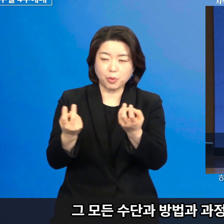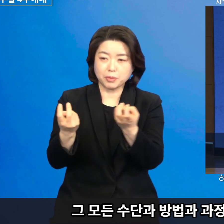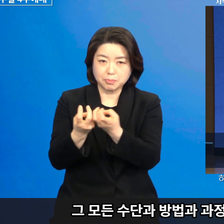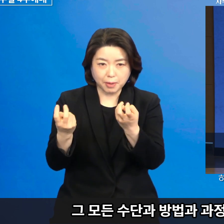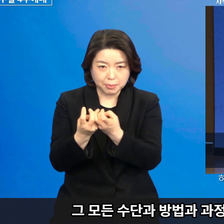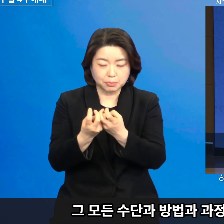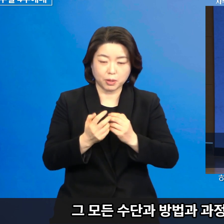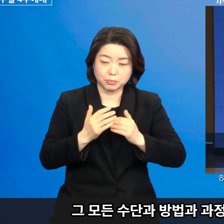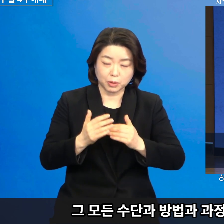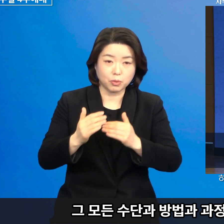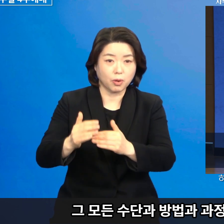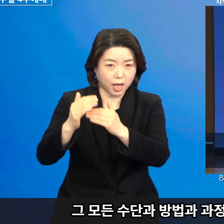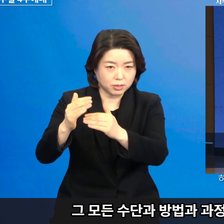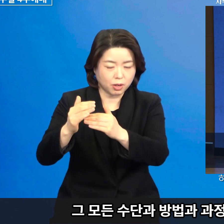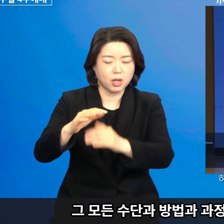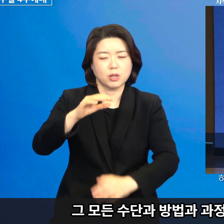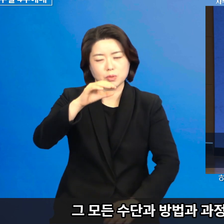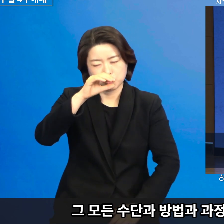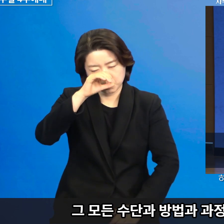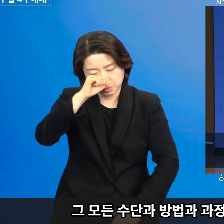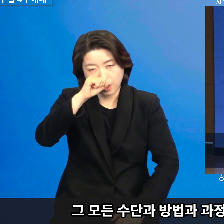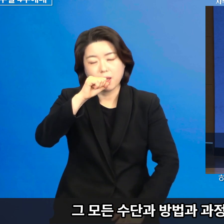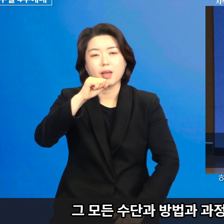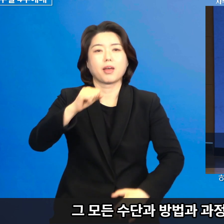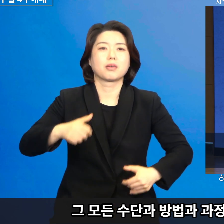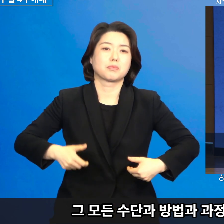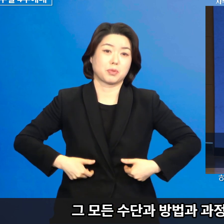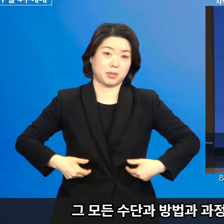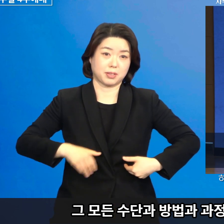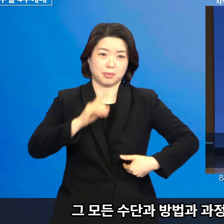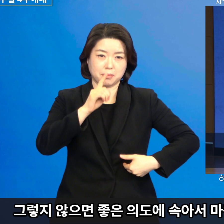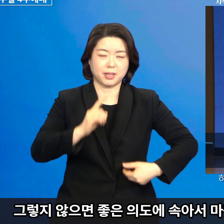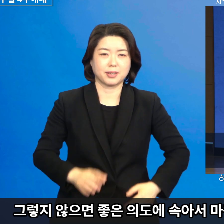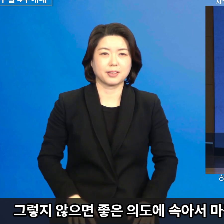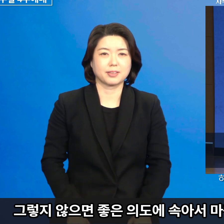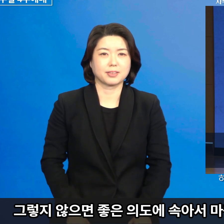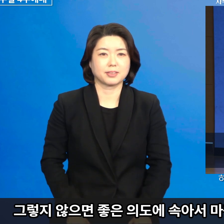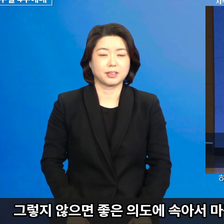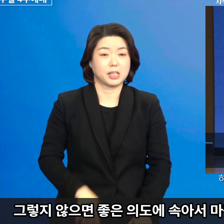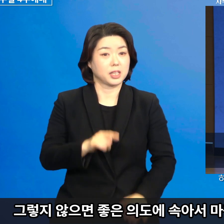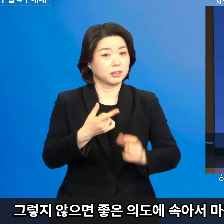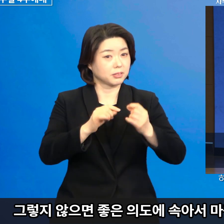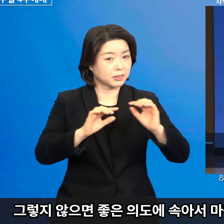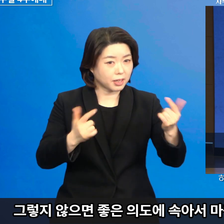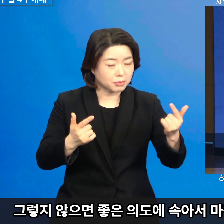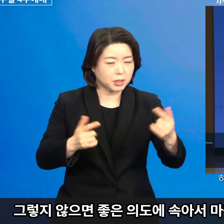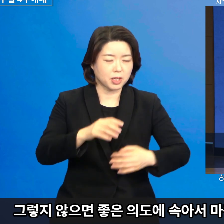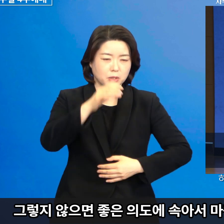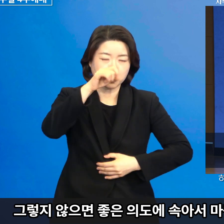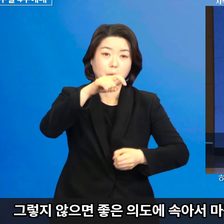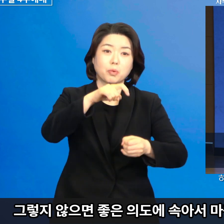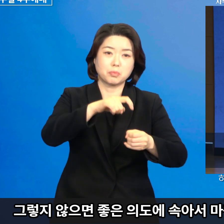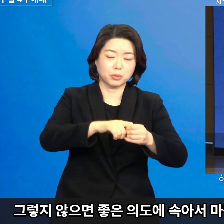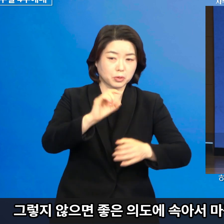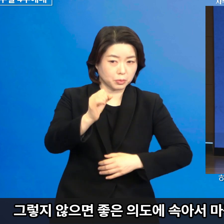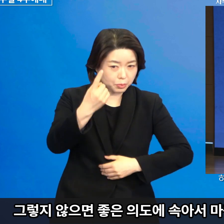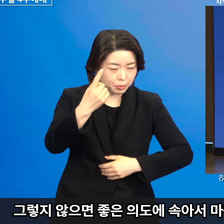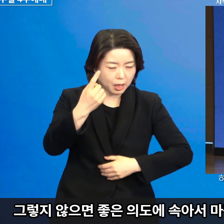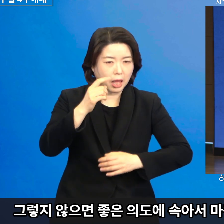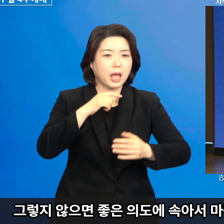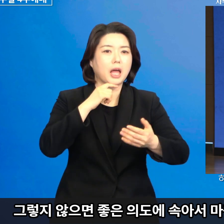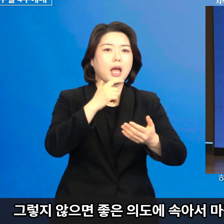방법과 과정도 선해야 한다는 것이죠. 그렇지 않으면 좋은 의도에